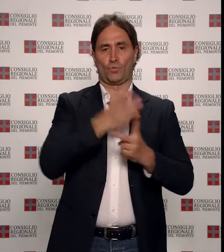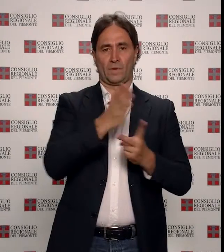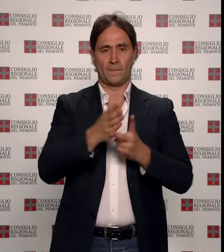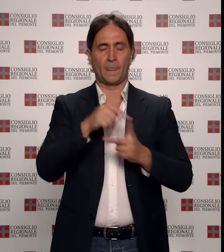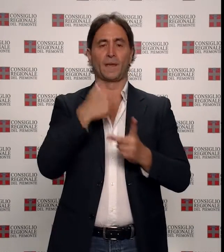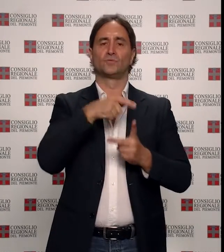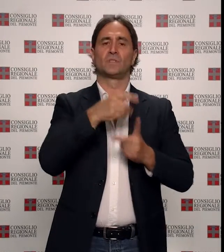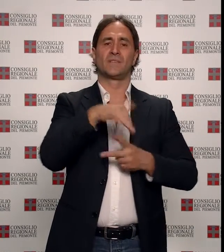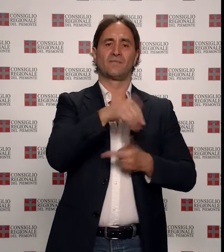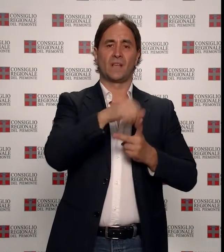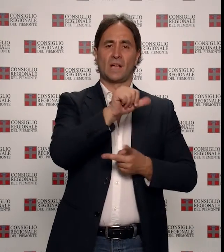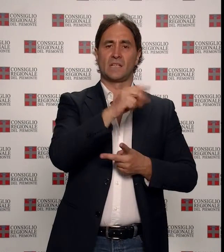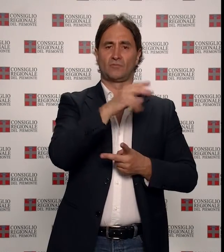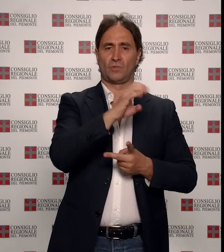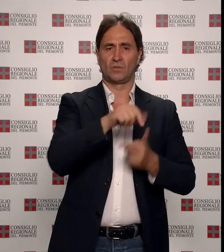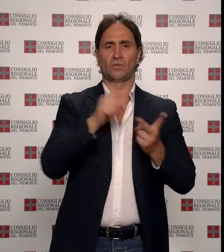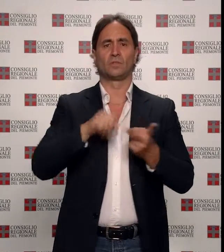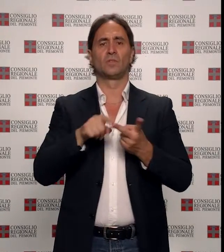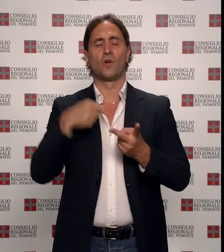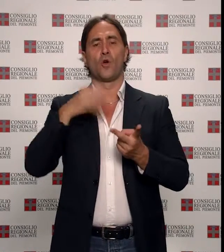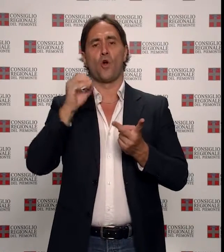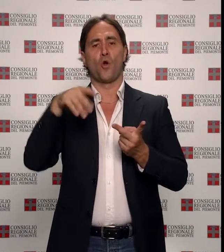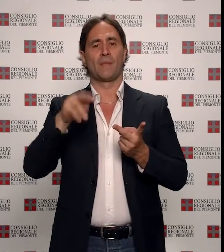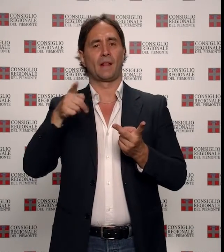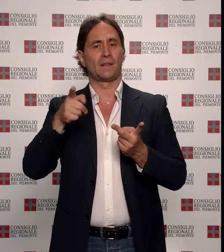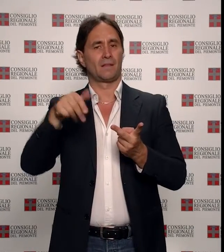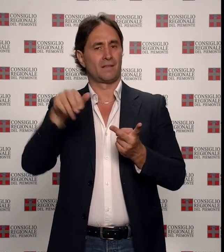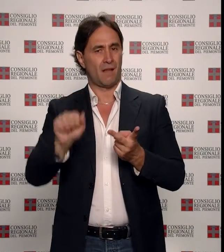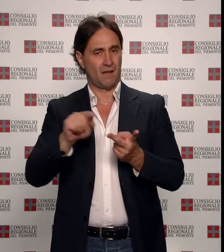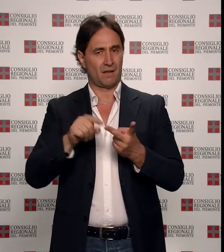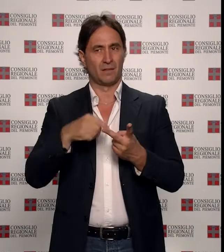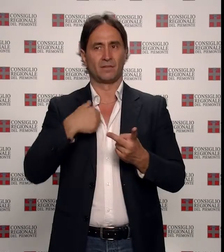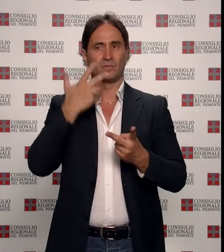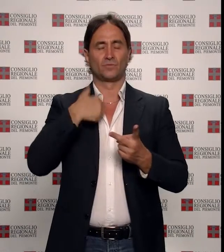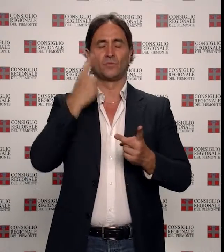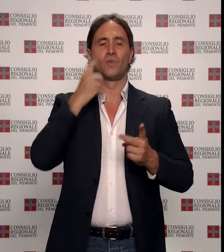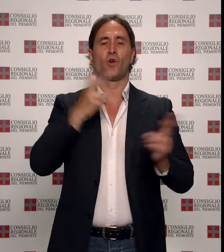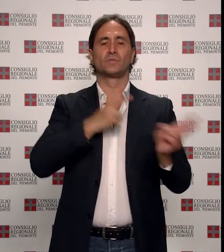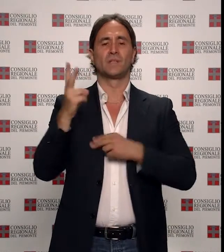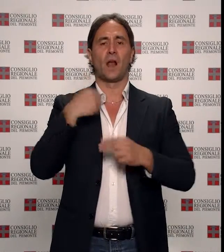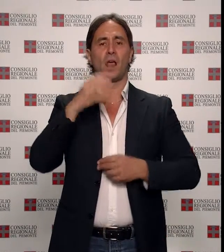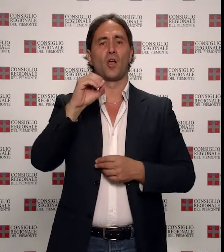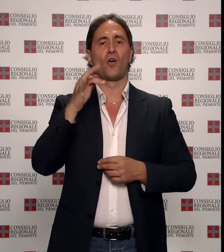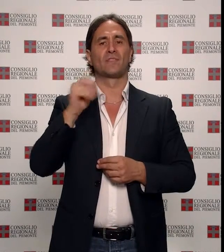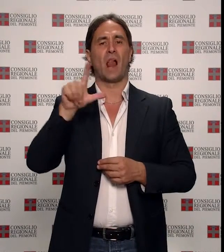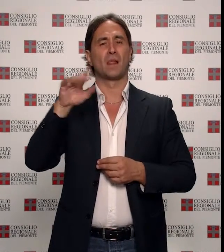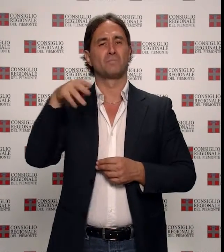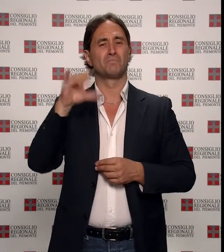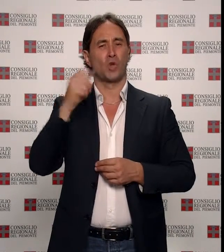Savchenko e sul centro ortopedico di Omegna, e ha respinto un documento sull'ospedale oftalmico di Torino, rinviando la discussione in